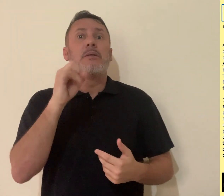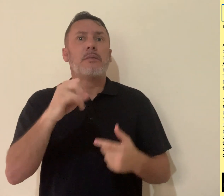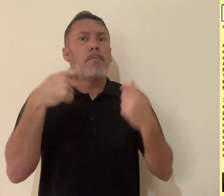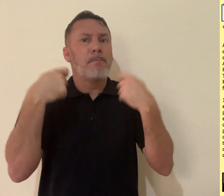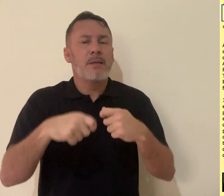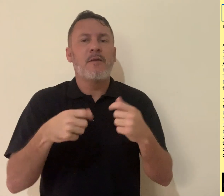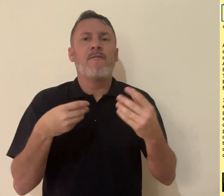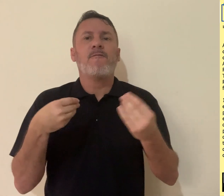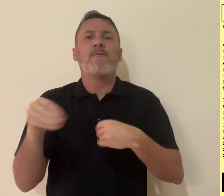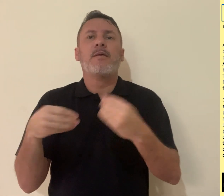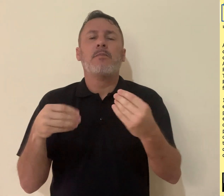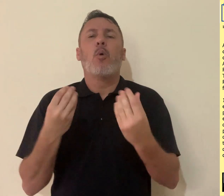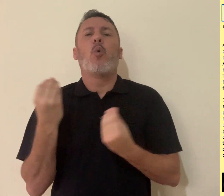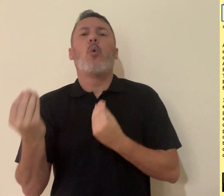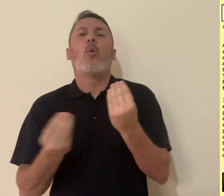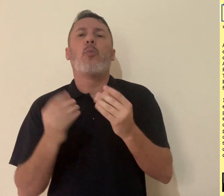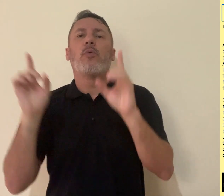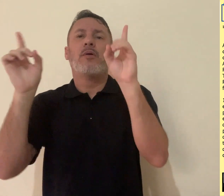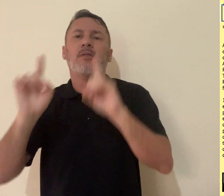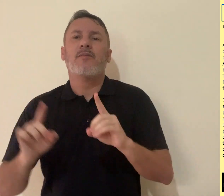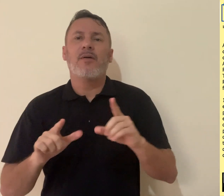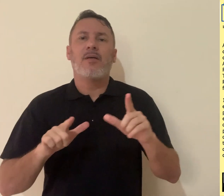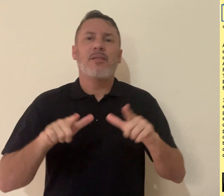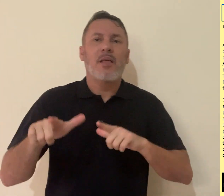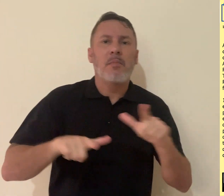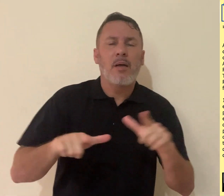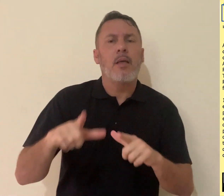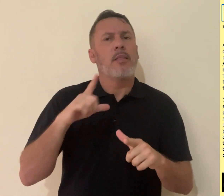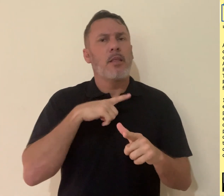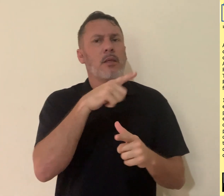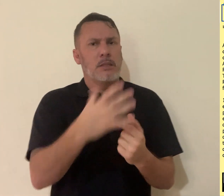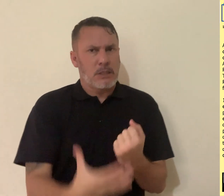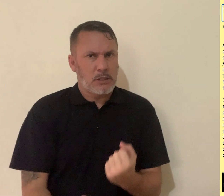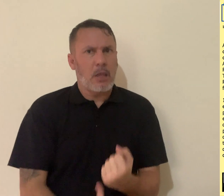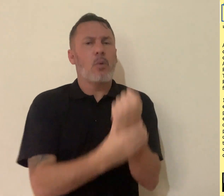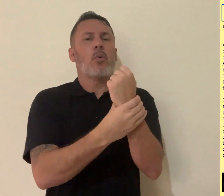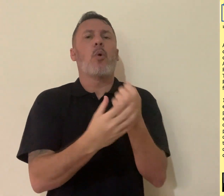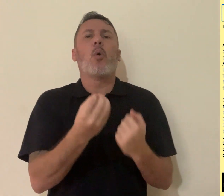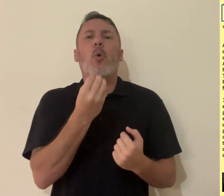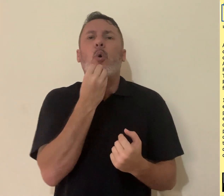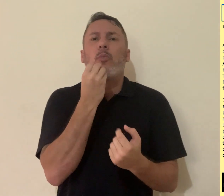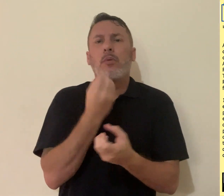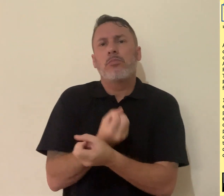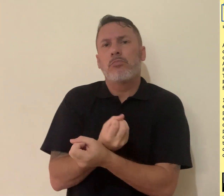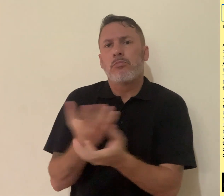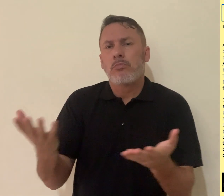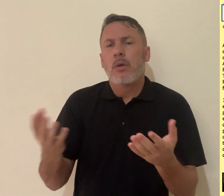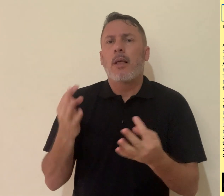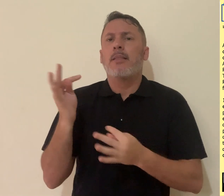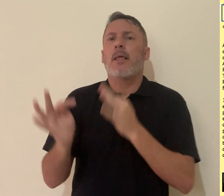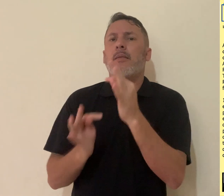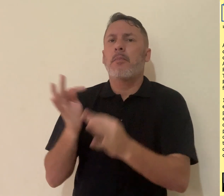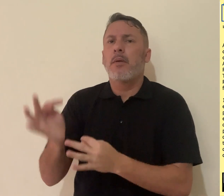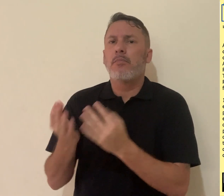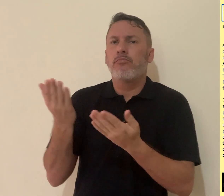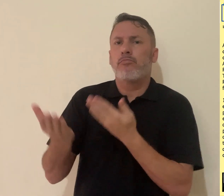que nas medidas de flexibilização da prestação de serviços assegurem a igualdade de oportunidades